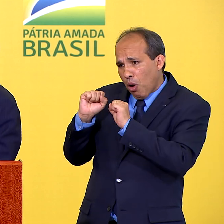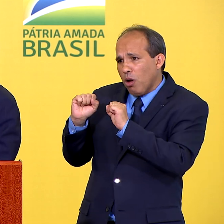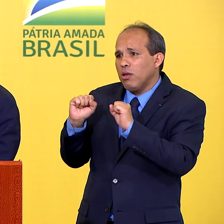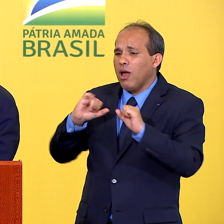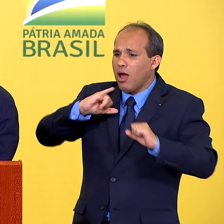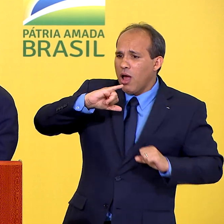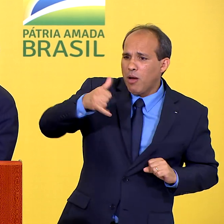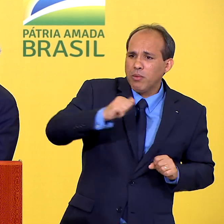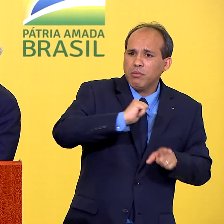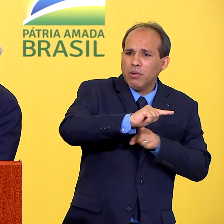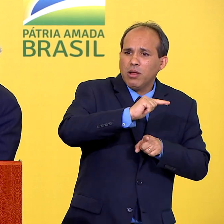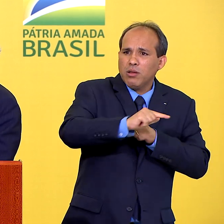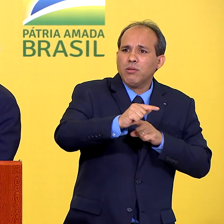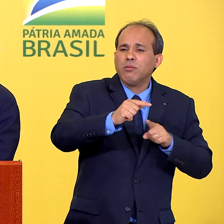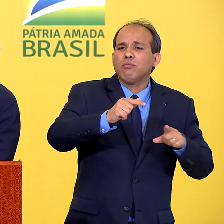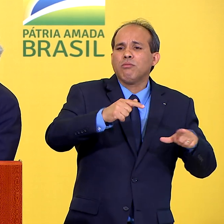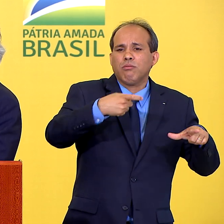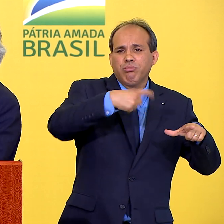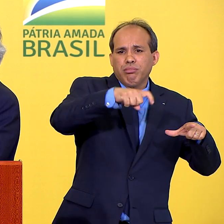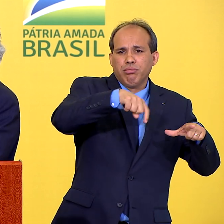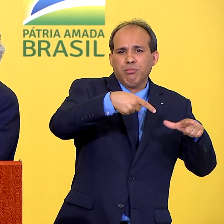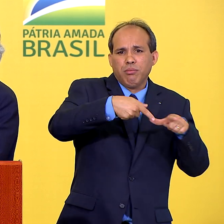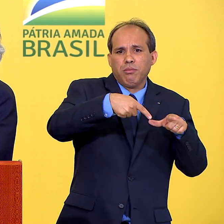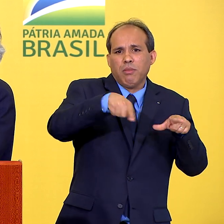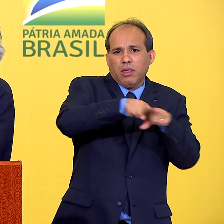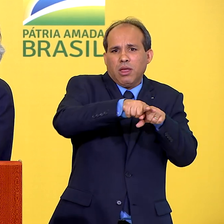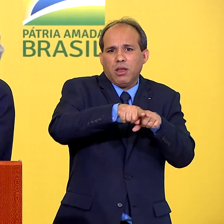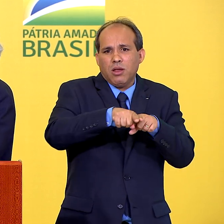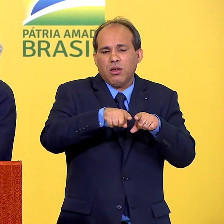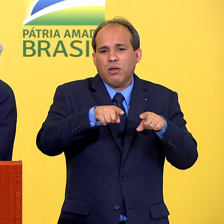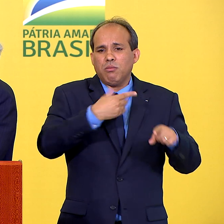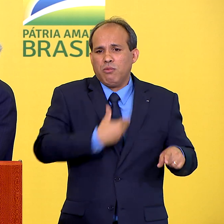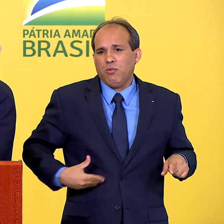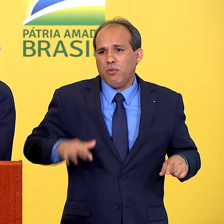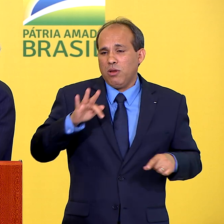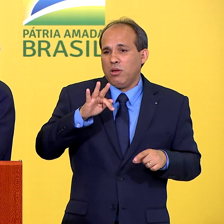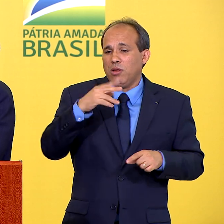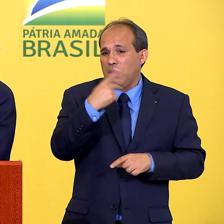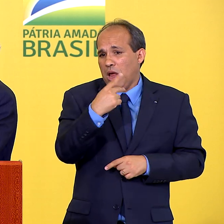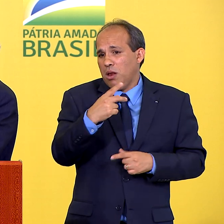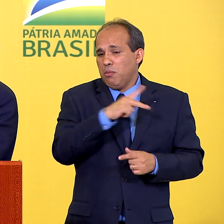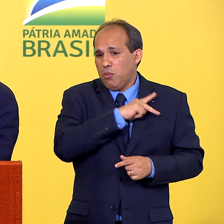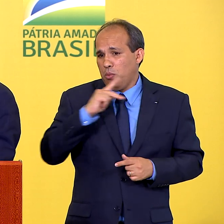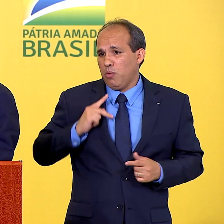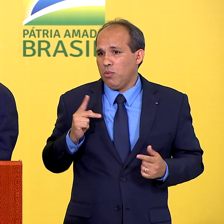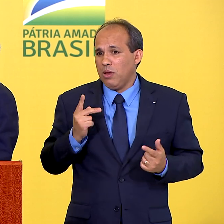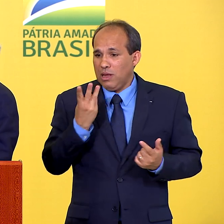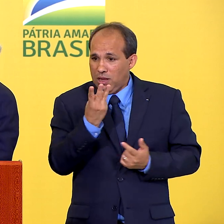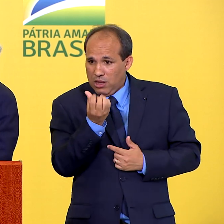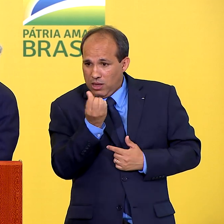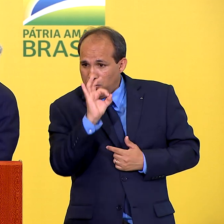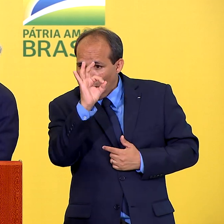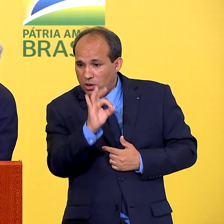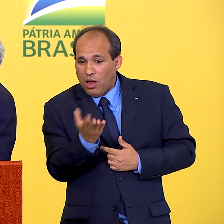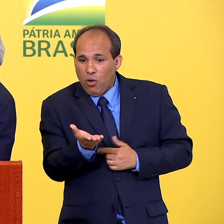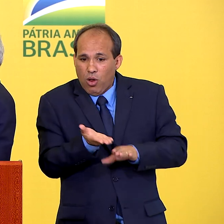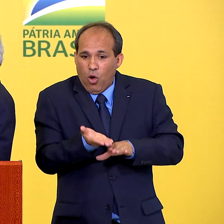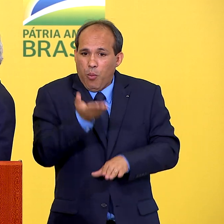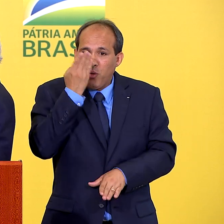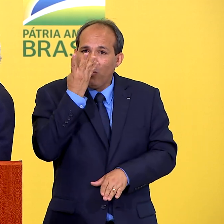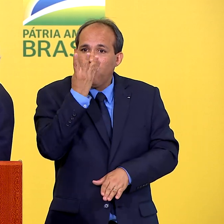antecipar e pode justamente pegar agora, em vez de 35%, nós, durante a pandemia, nós levamos